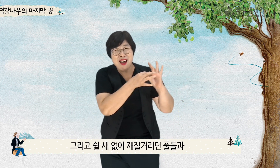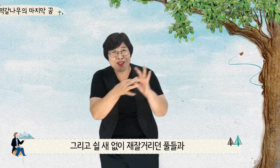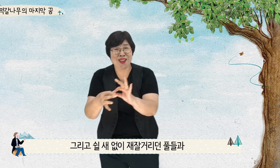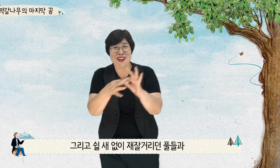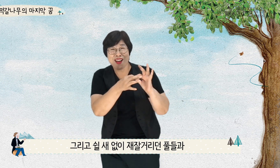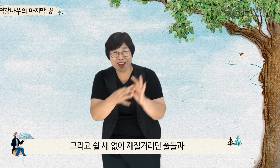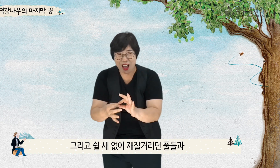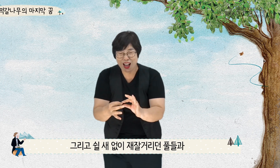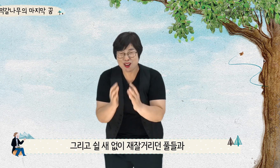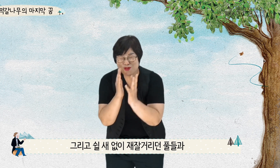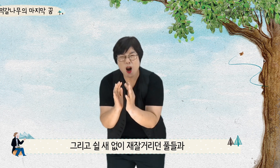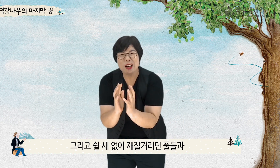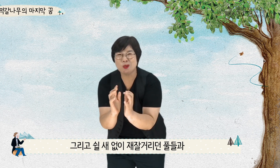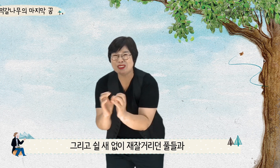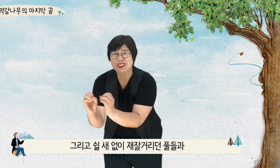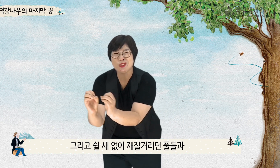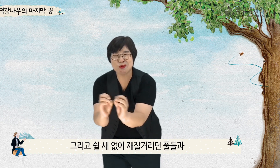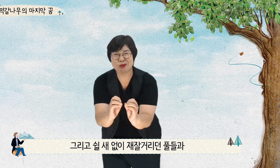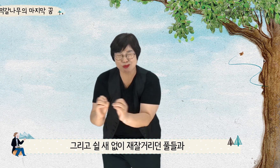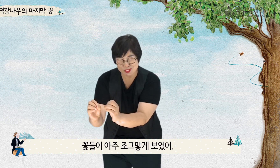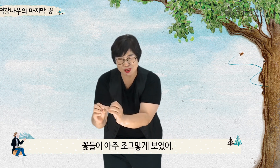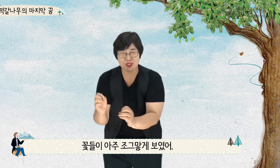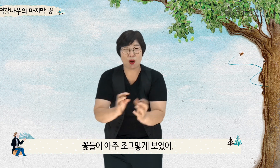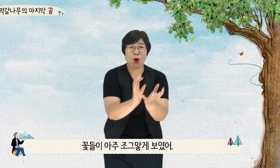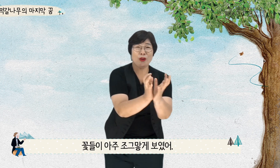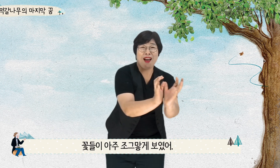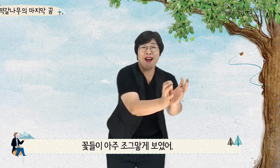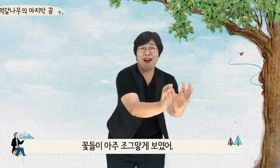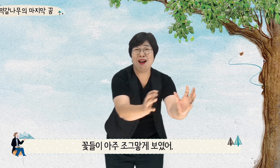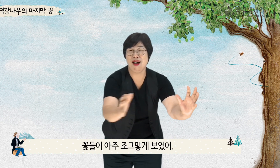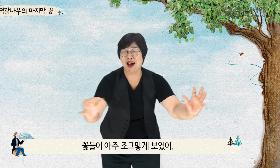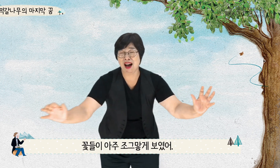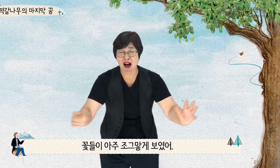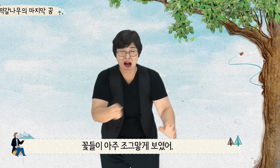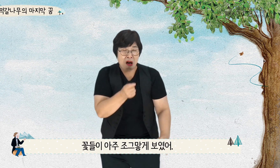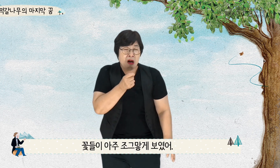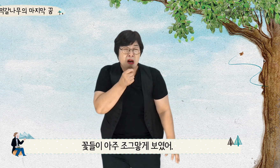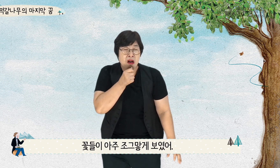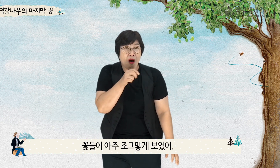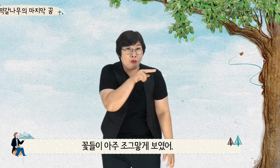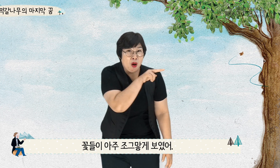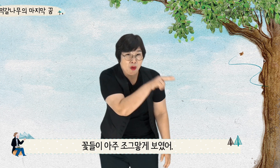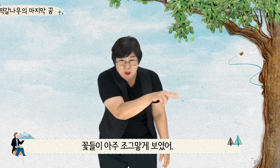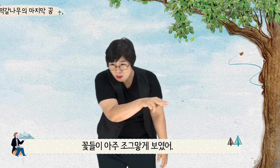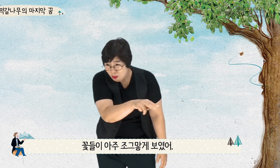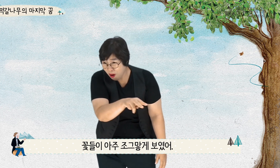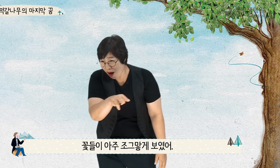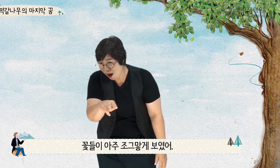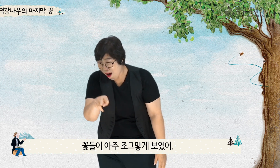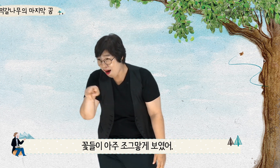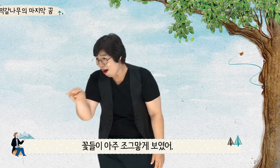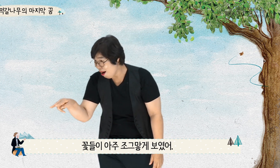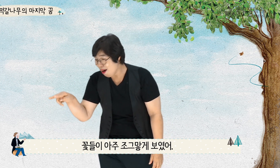그리고 쉴 새 없이 제잘거리던 풀들과 꽃들이 아주 조그맣게 보였어.